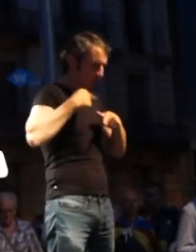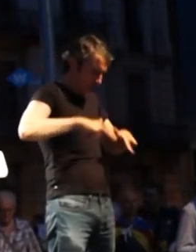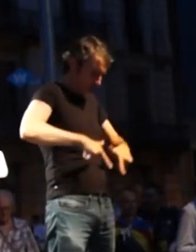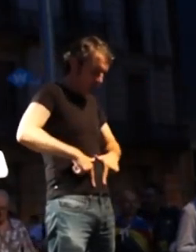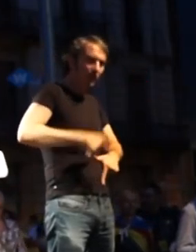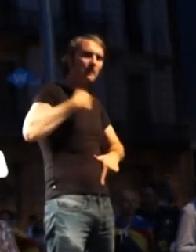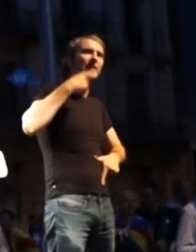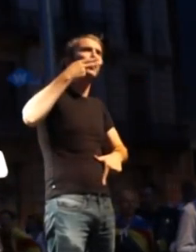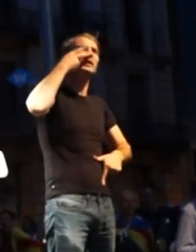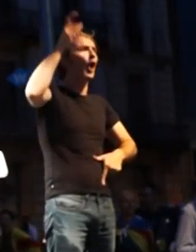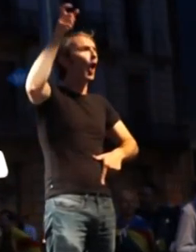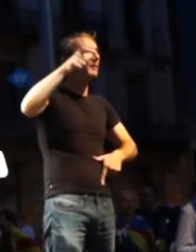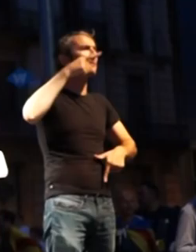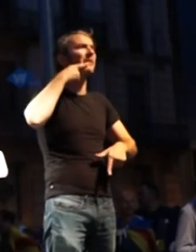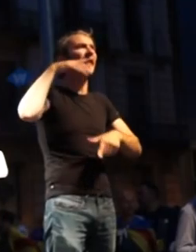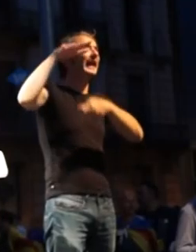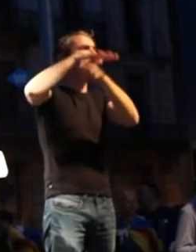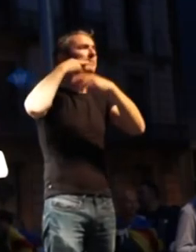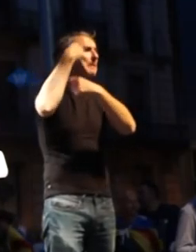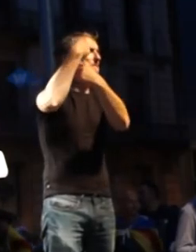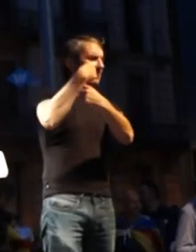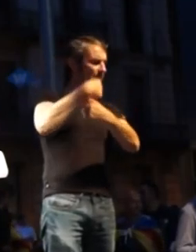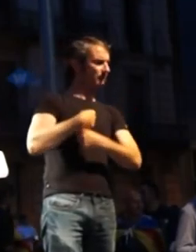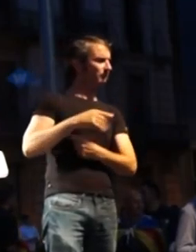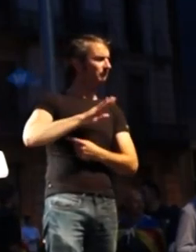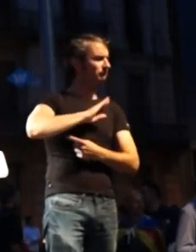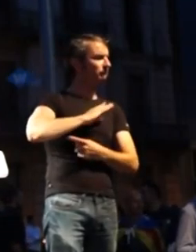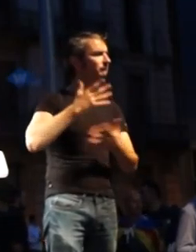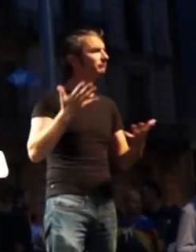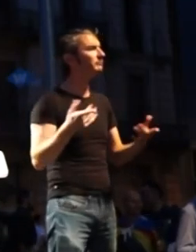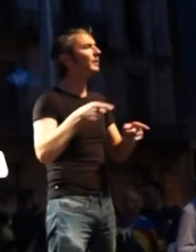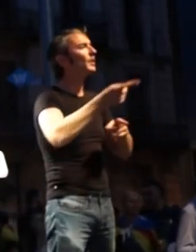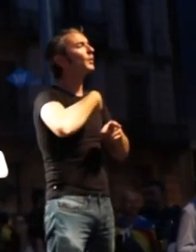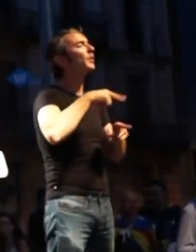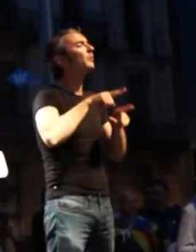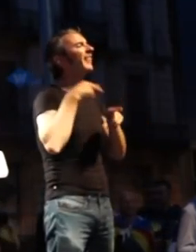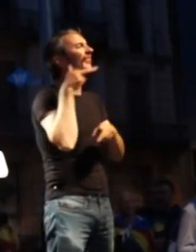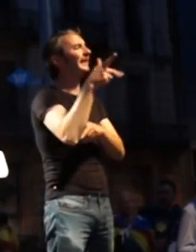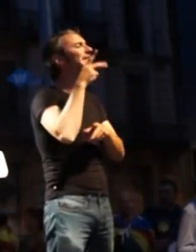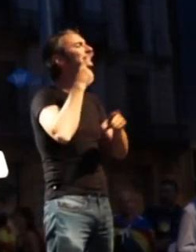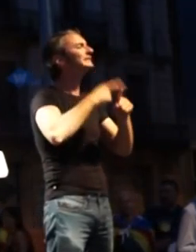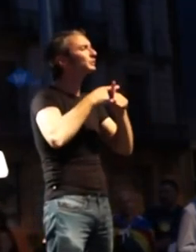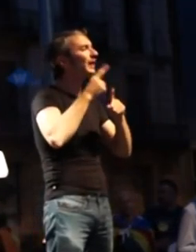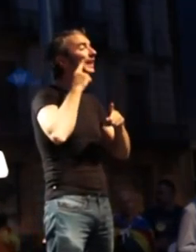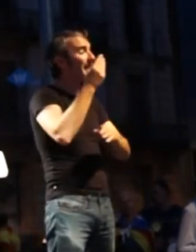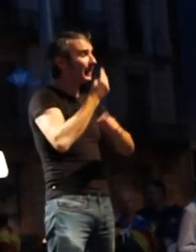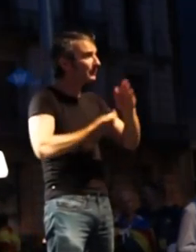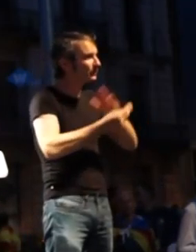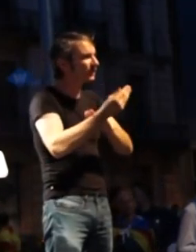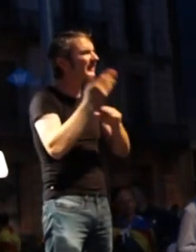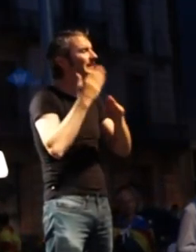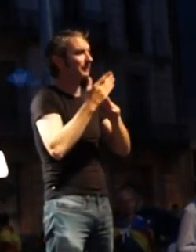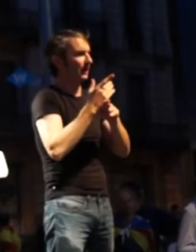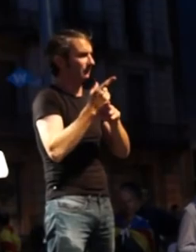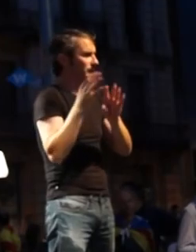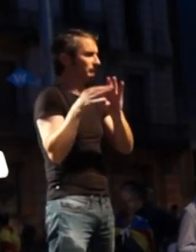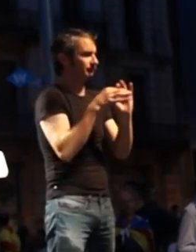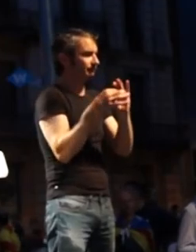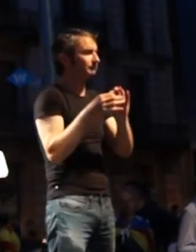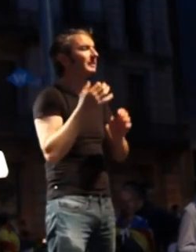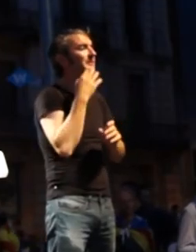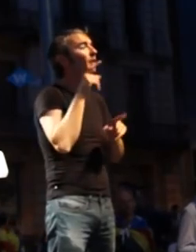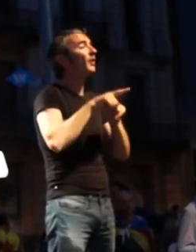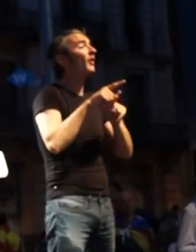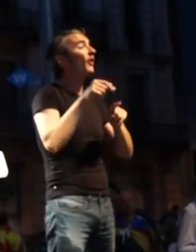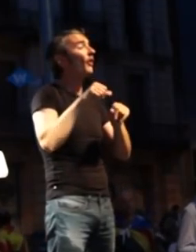als interessos dels homes i de l'Estat. I ja està bé que el dret al propi cos i els drets sexuals i reproductius estiguin sempre en joc. Ja ho deia